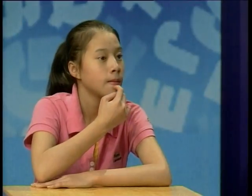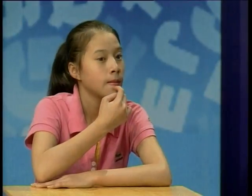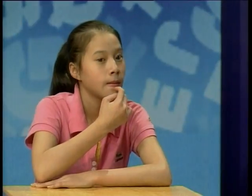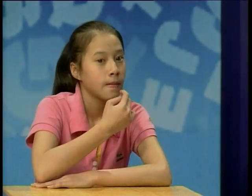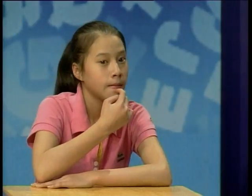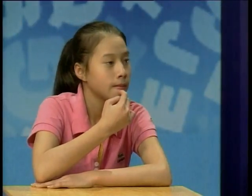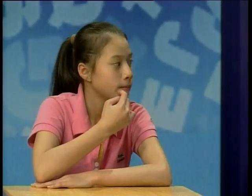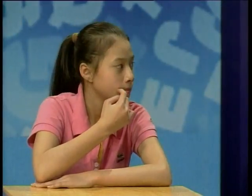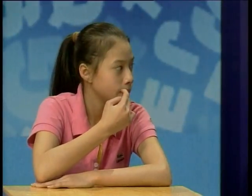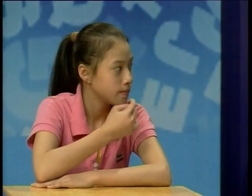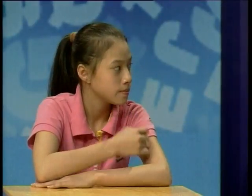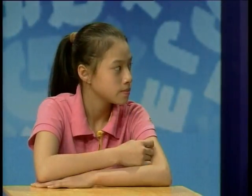À miệng của bạn đang ăn đúng không